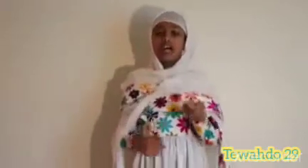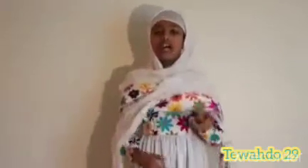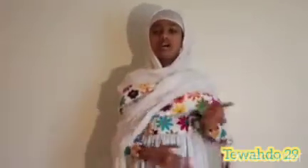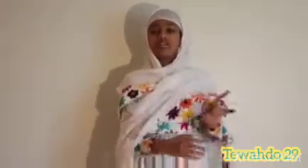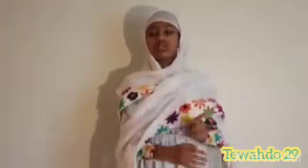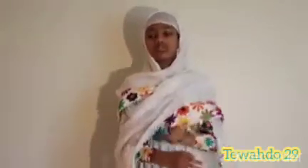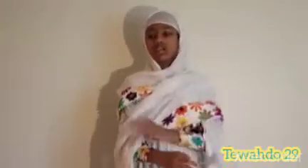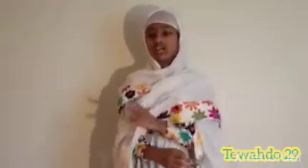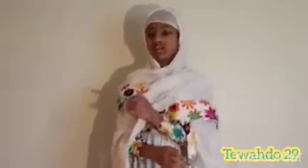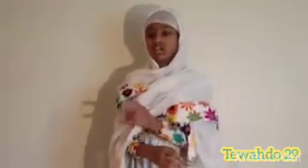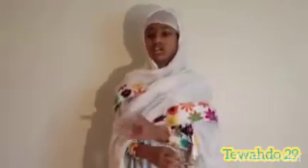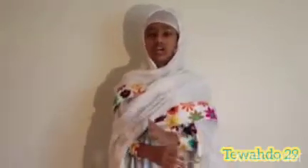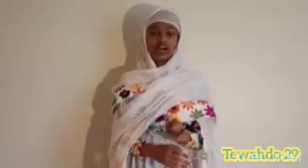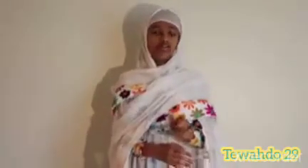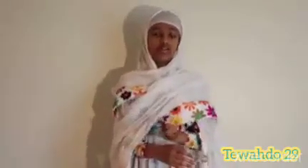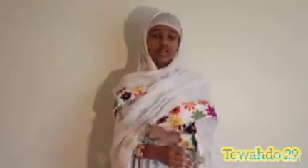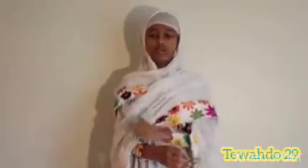እያሉ ዘመሩ